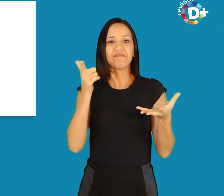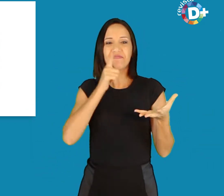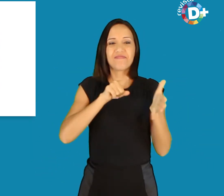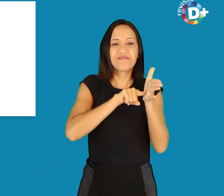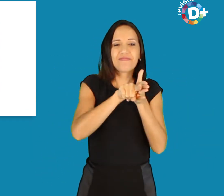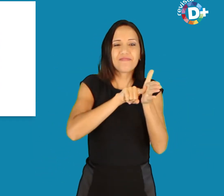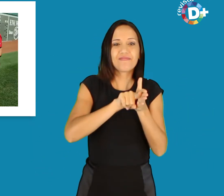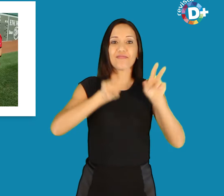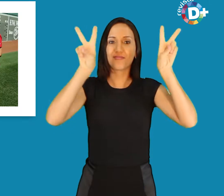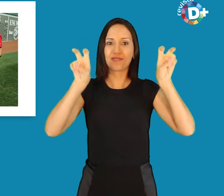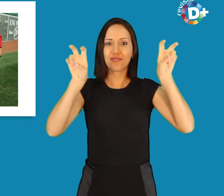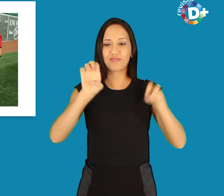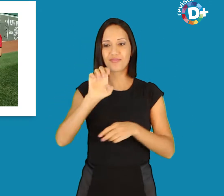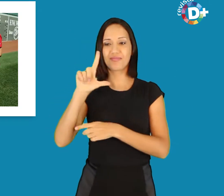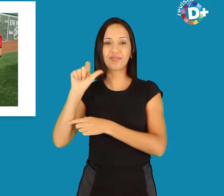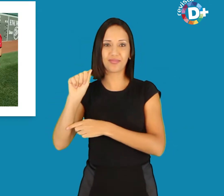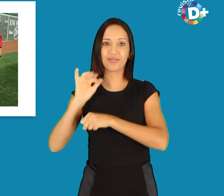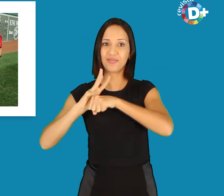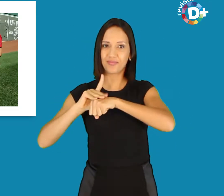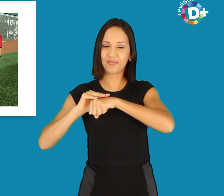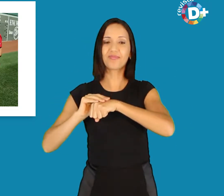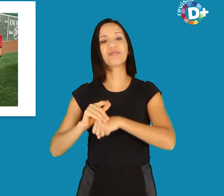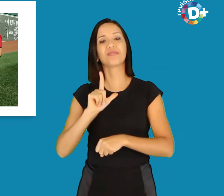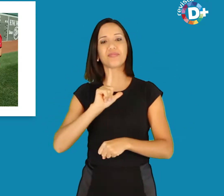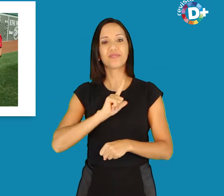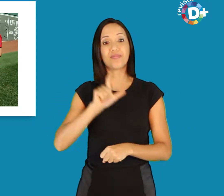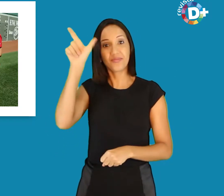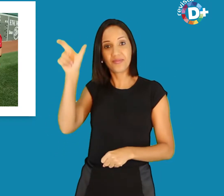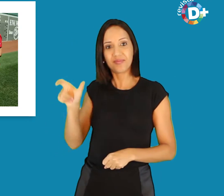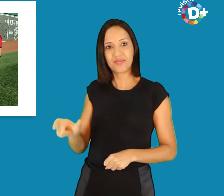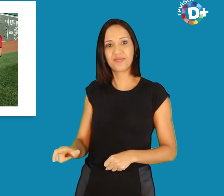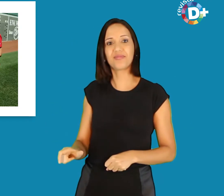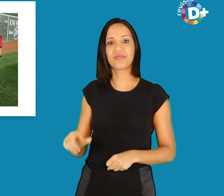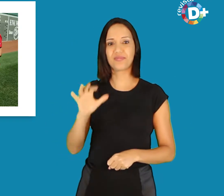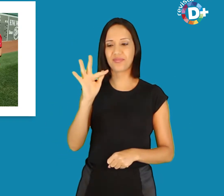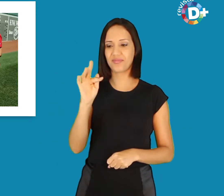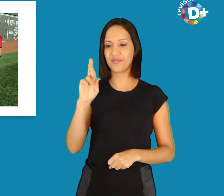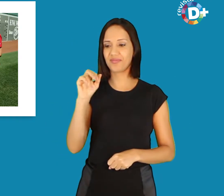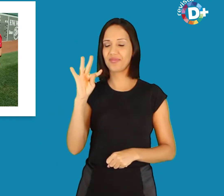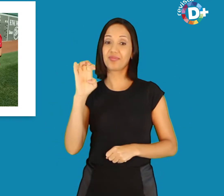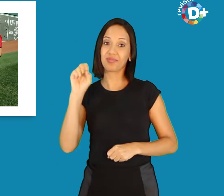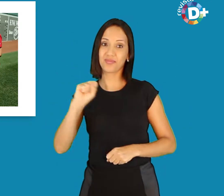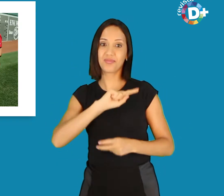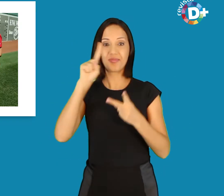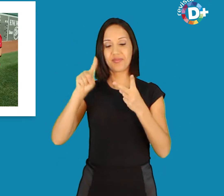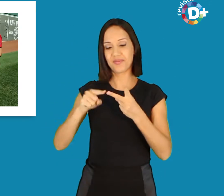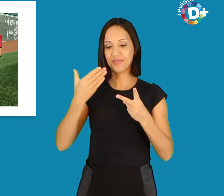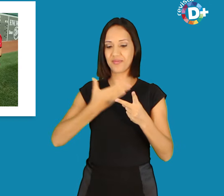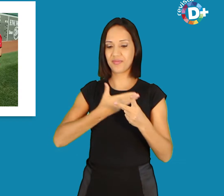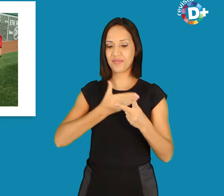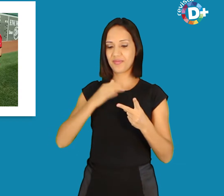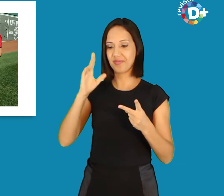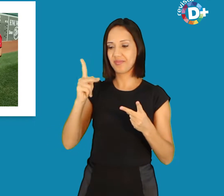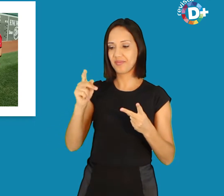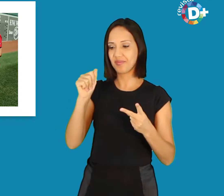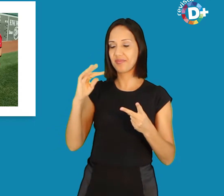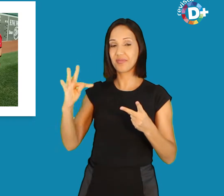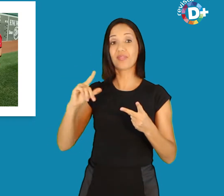as pesquisas sobre ela faith e o amigo pequim que também tem ela divulgaram o